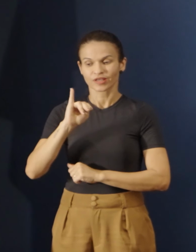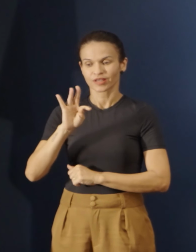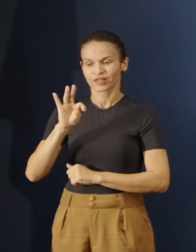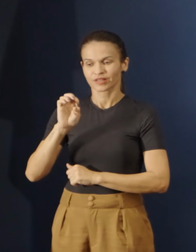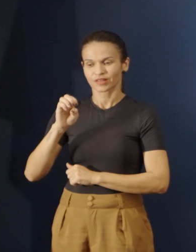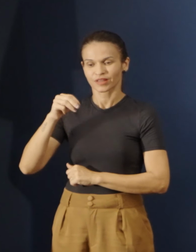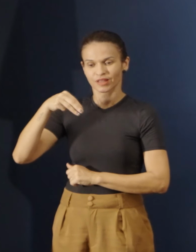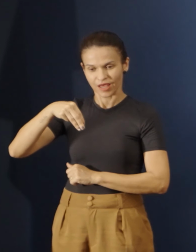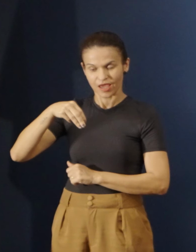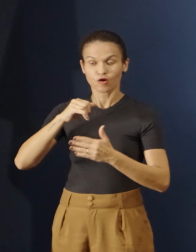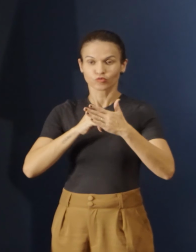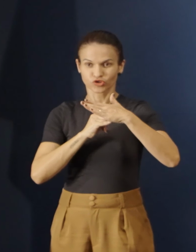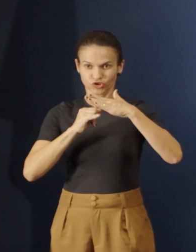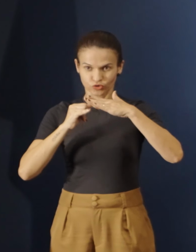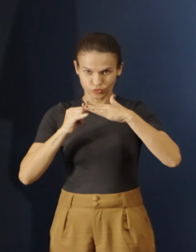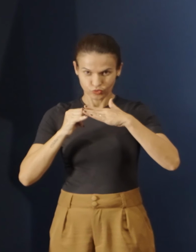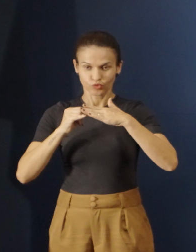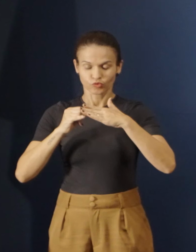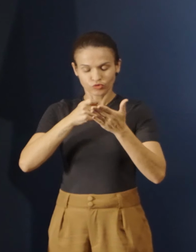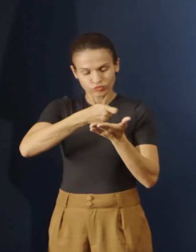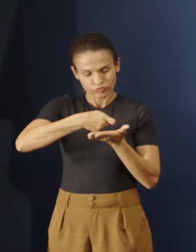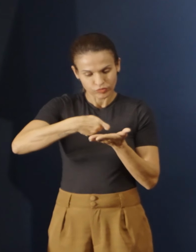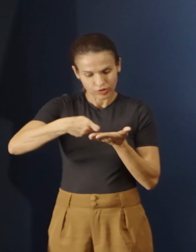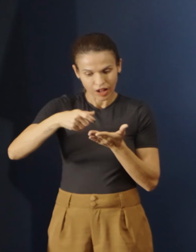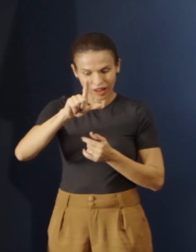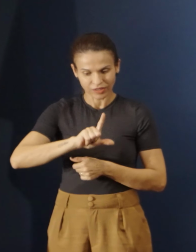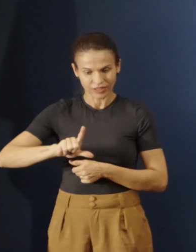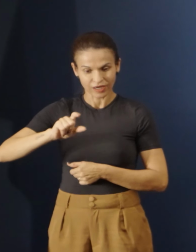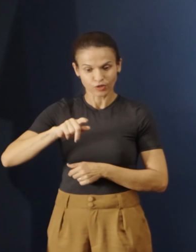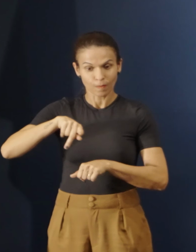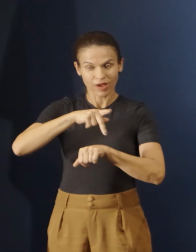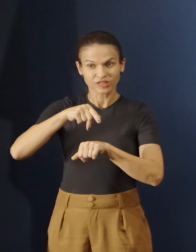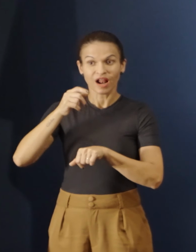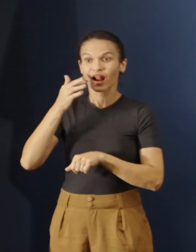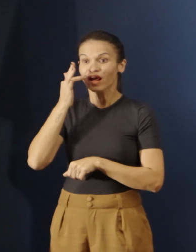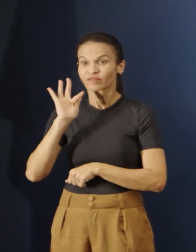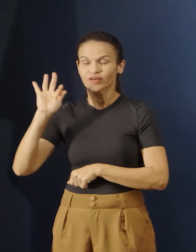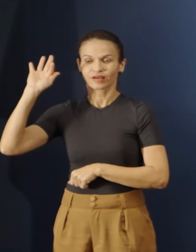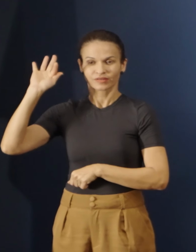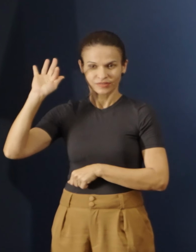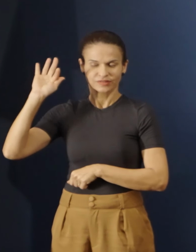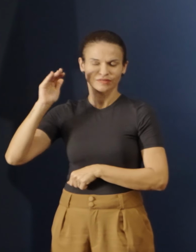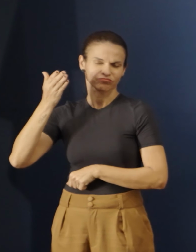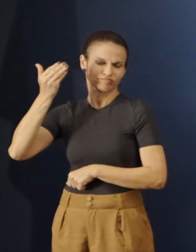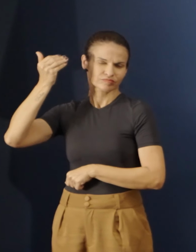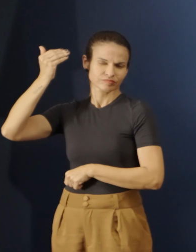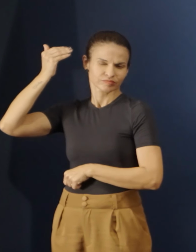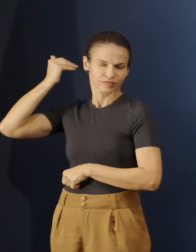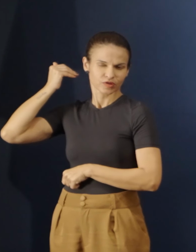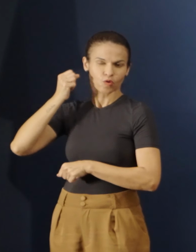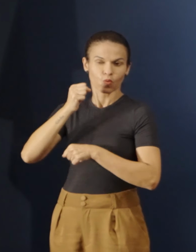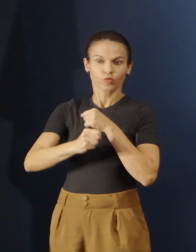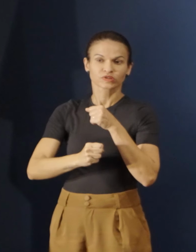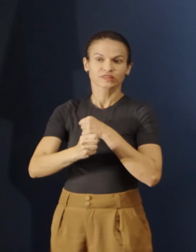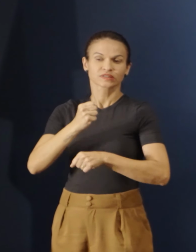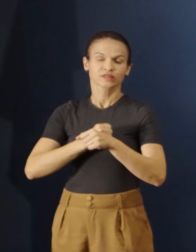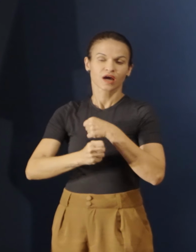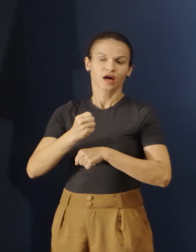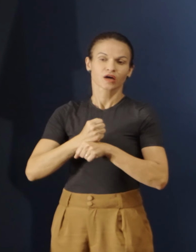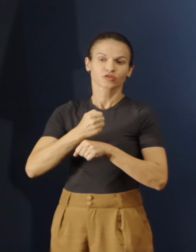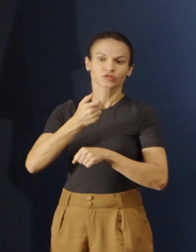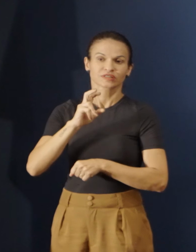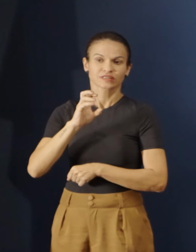O ITEM é o Instituto de Manuscritos Literários de Paris, lá na França, que vinha desde os anos 50